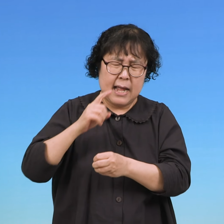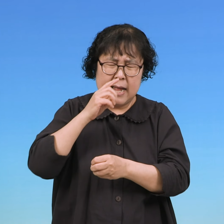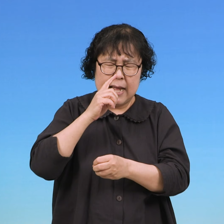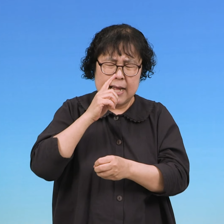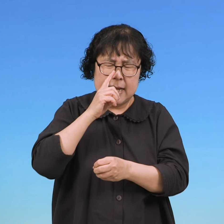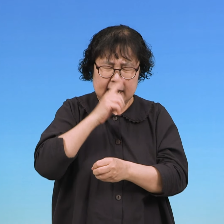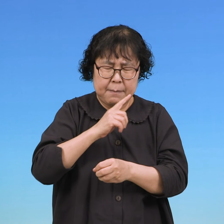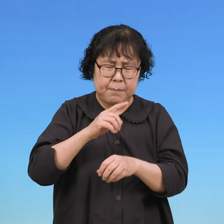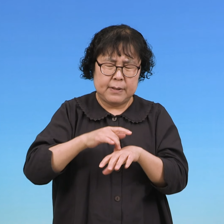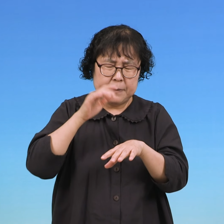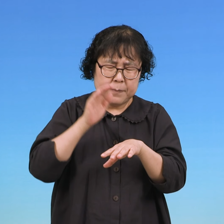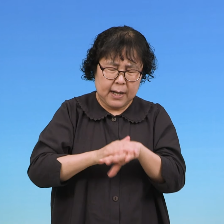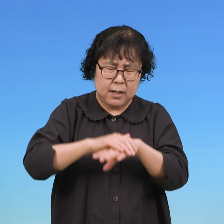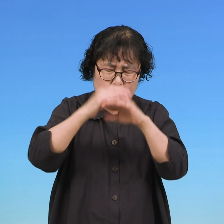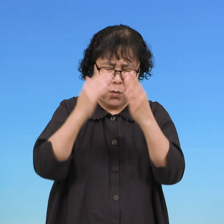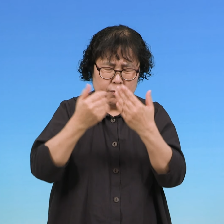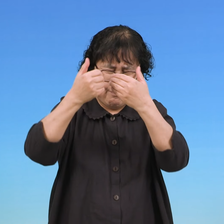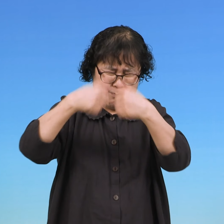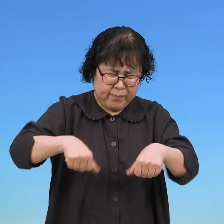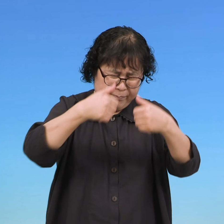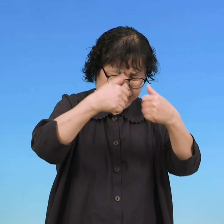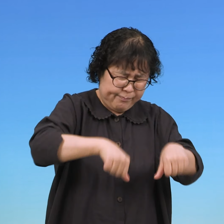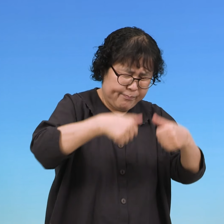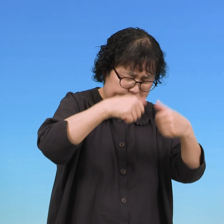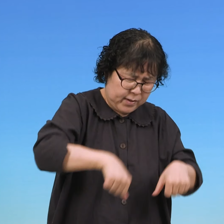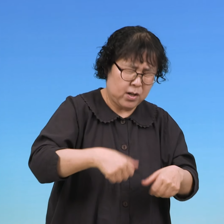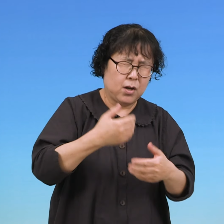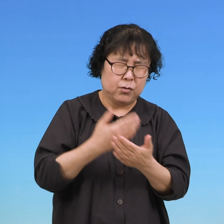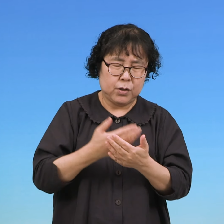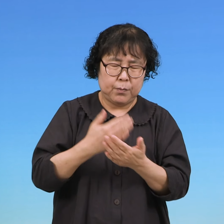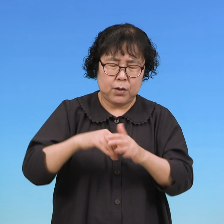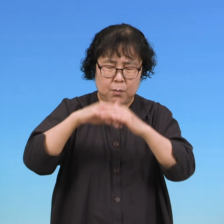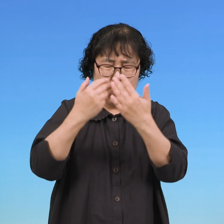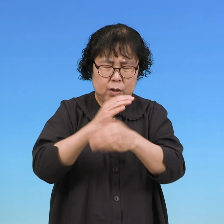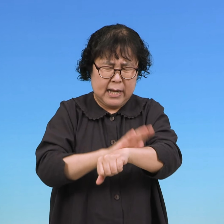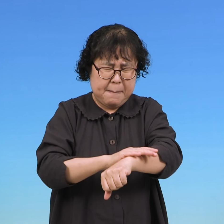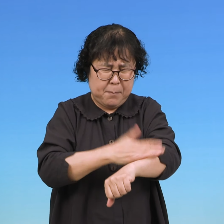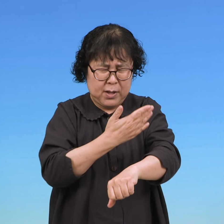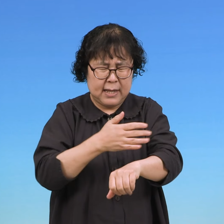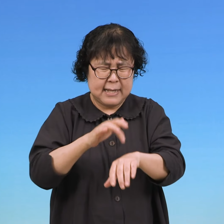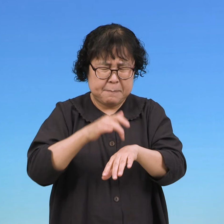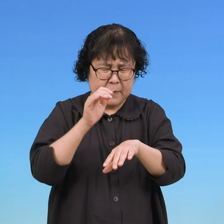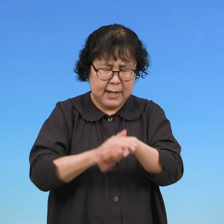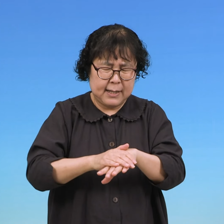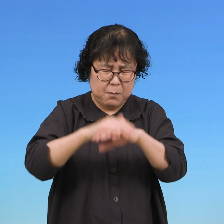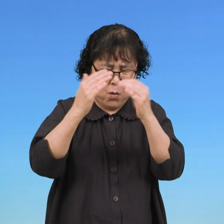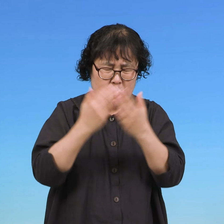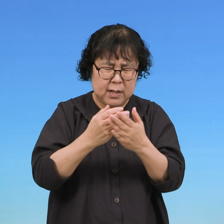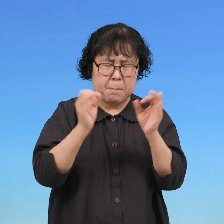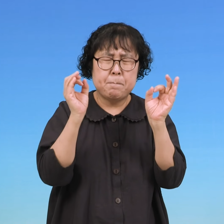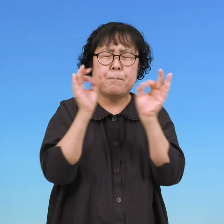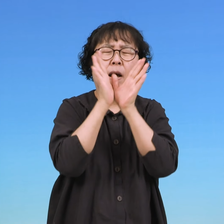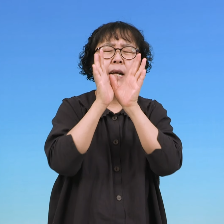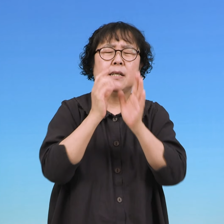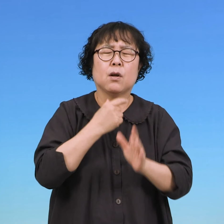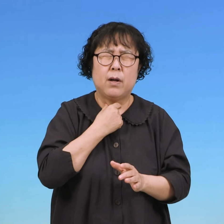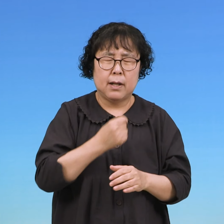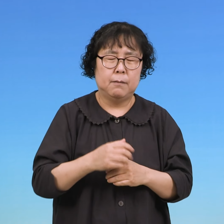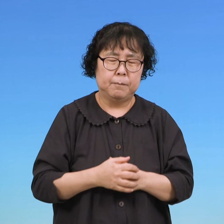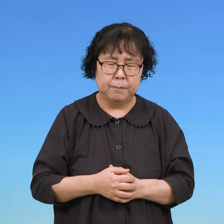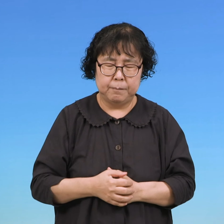원합니다. 오직 하나님 한 분이 영광을 받으시므로 모든 잘못된 관행들이 다 아버지 깨부셔지기를